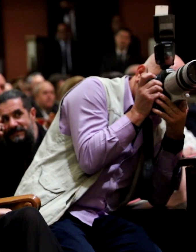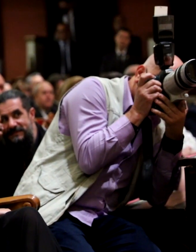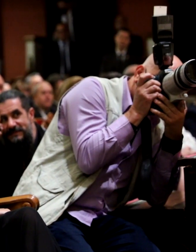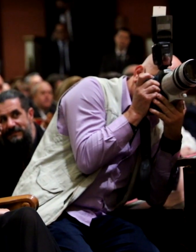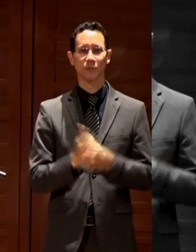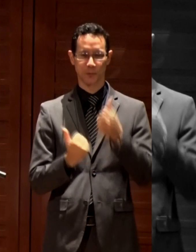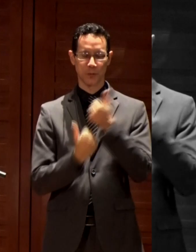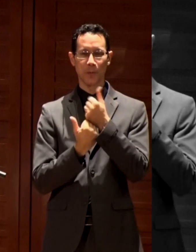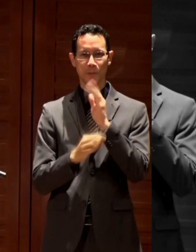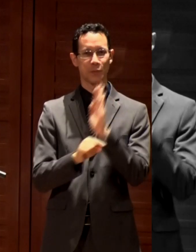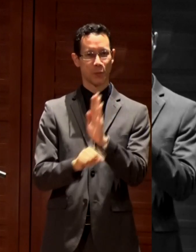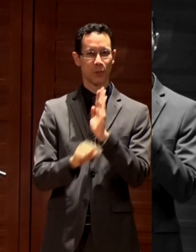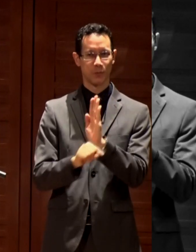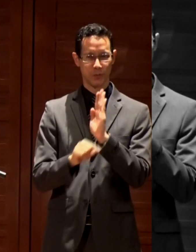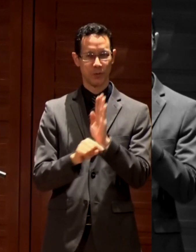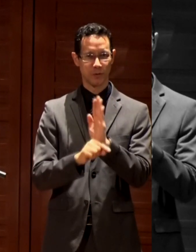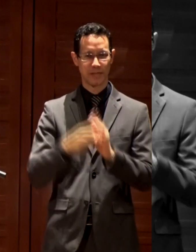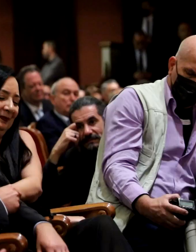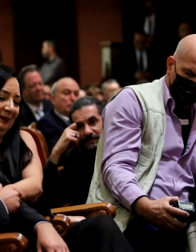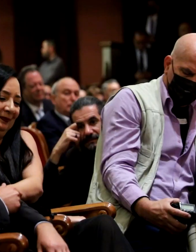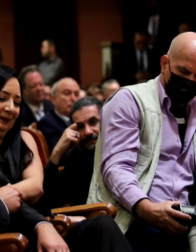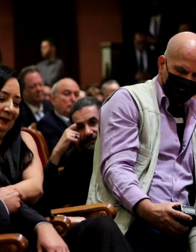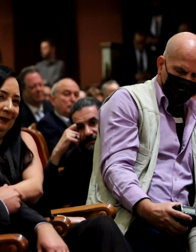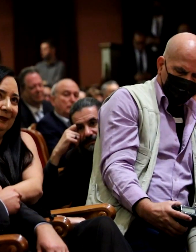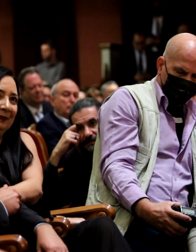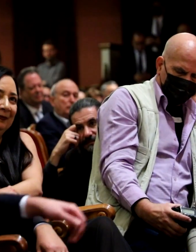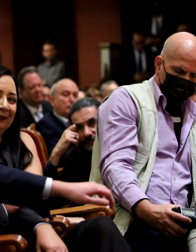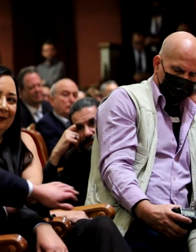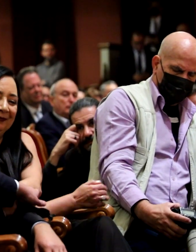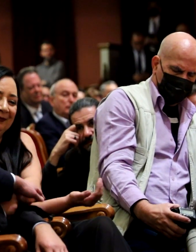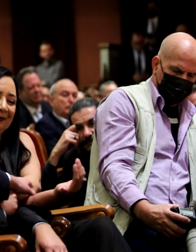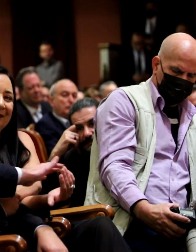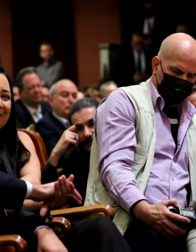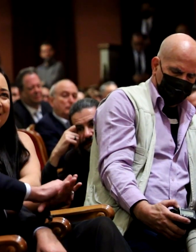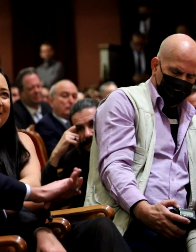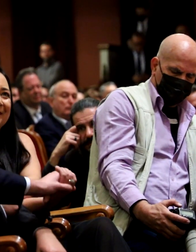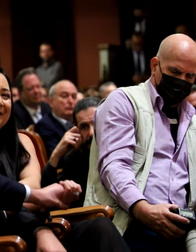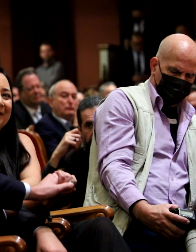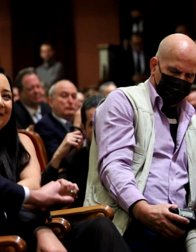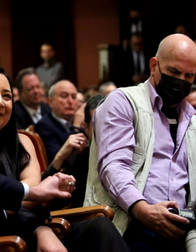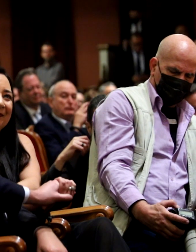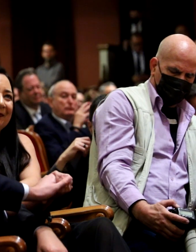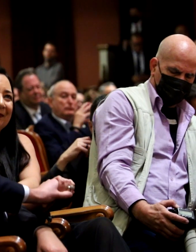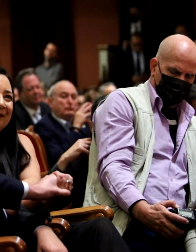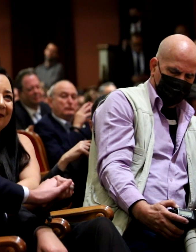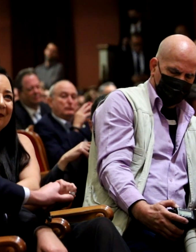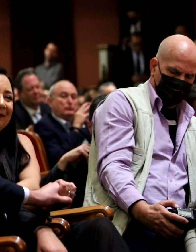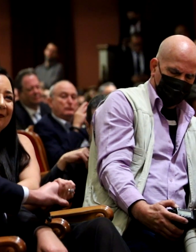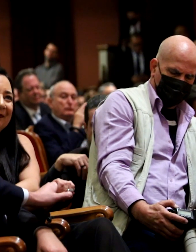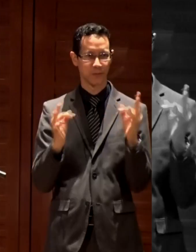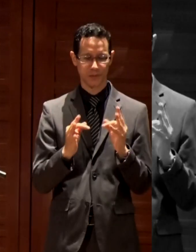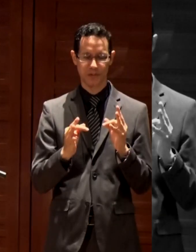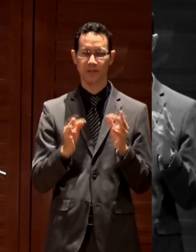pelo apoio nesses últimos 35 anos, mas também e principalmente pelos felizes